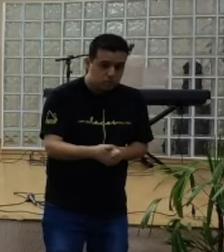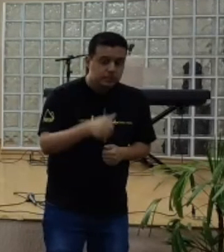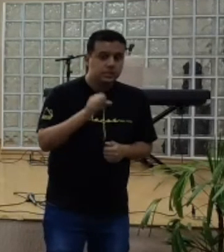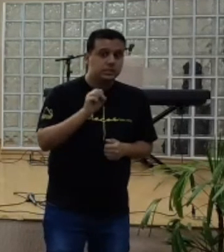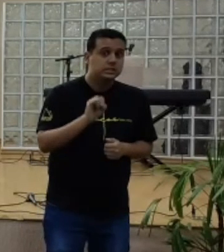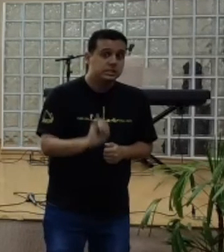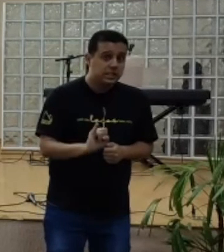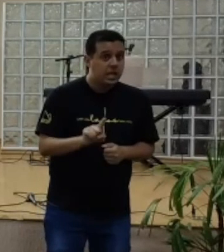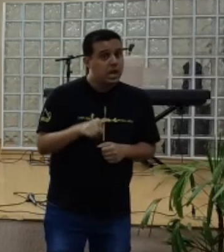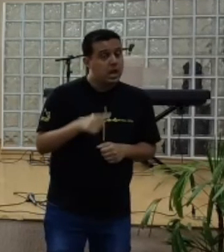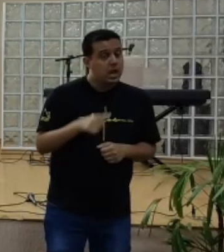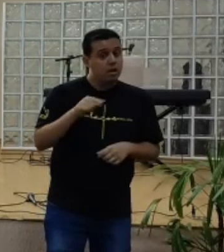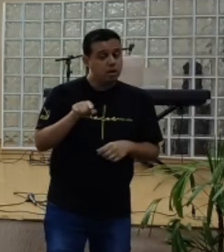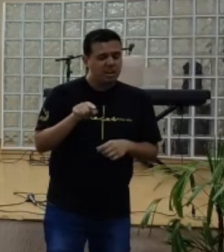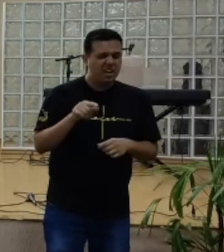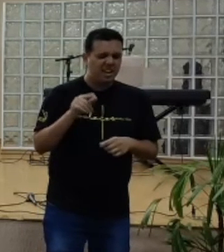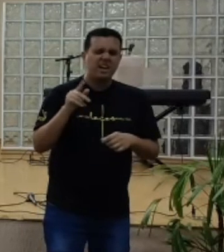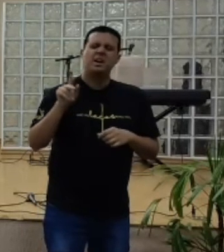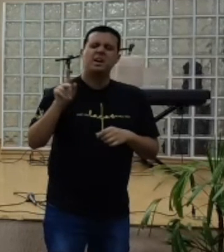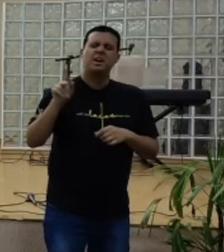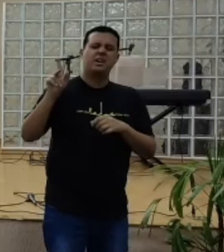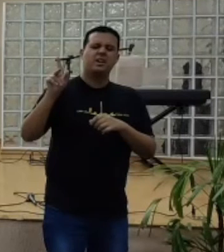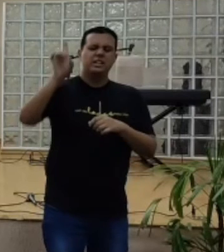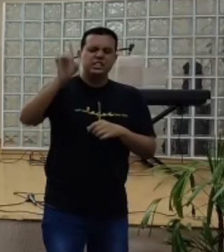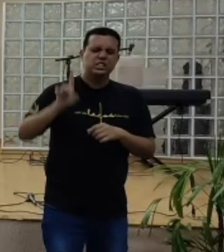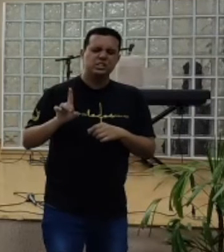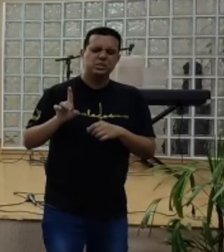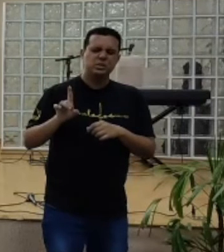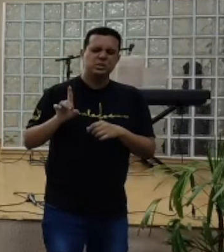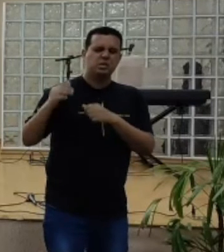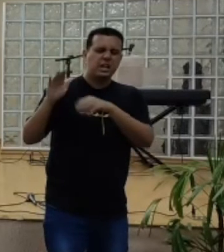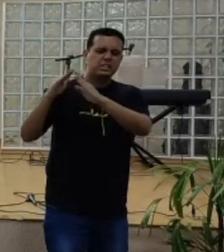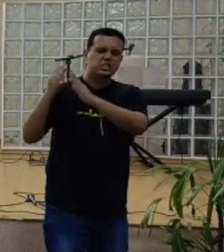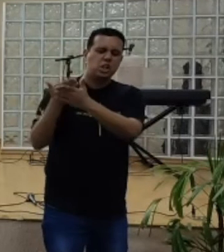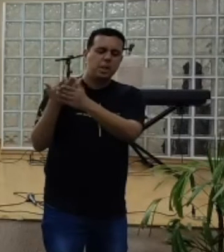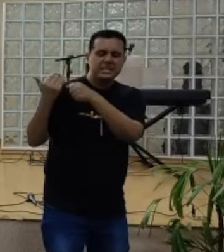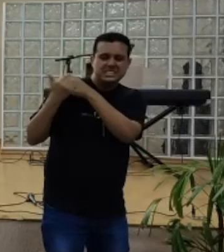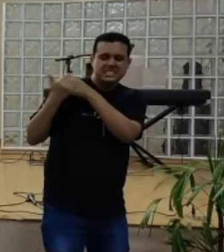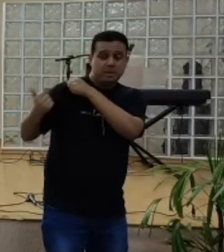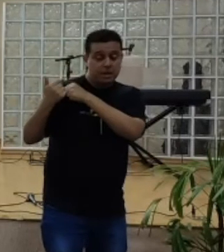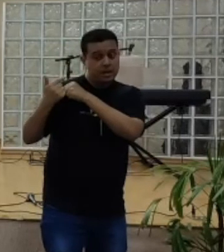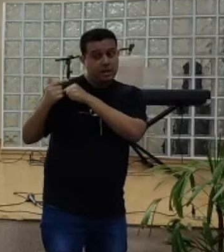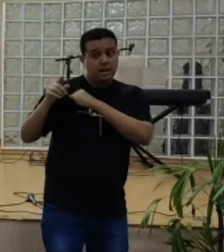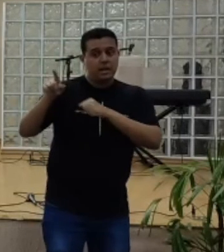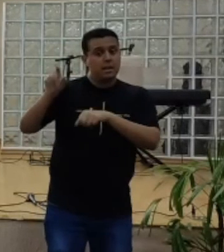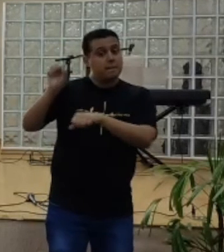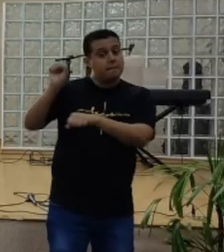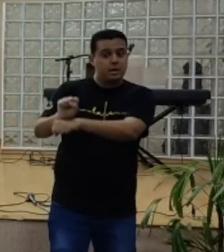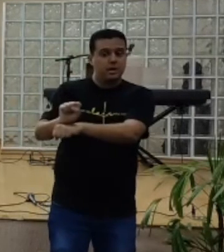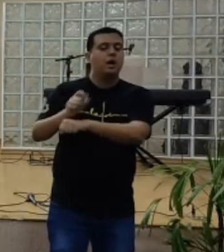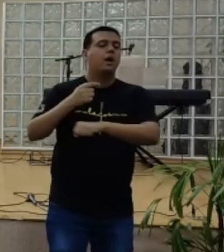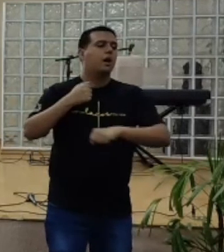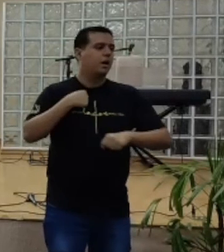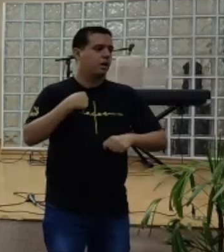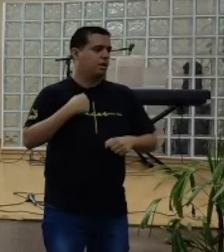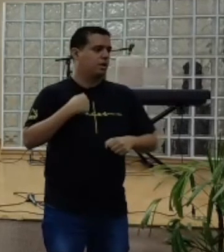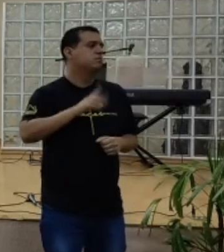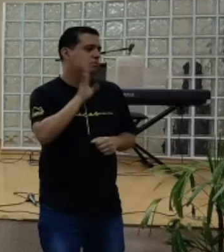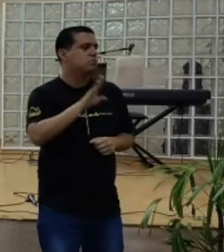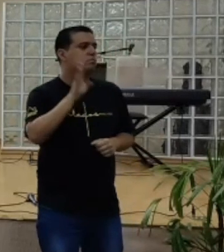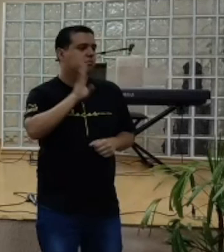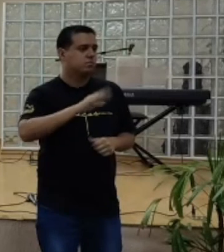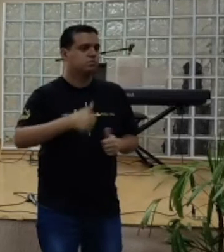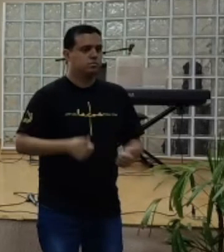na escola, né, você vai ganhar alguma coisa no final do ano. Nós vivemos uma vida de recompensa